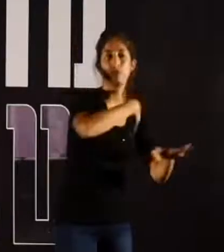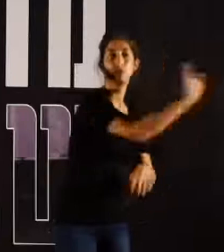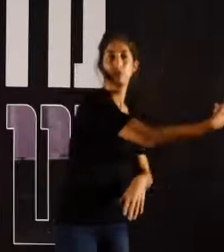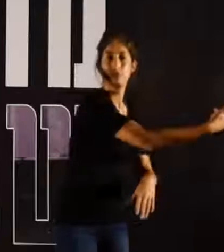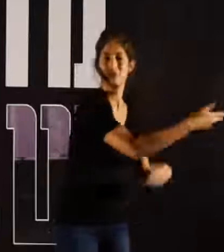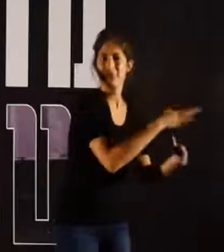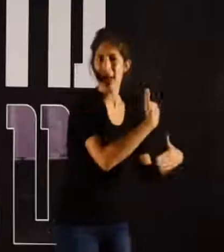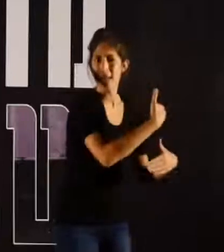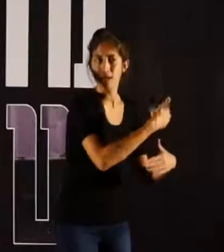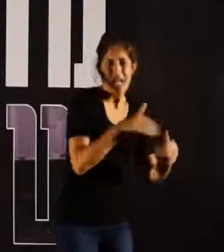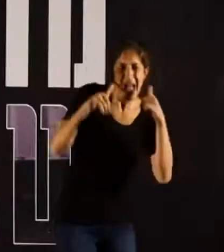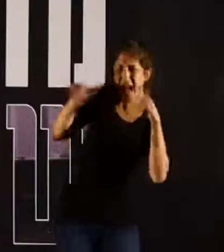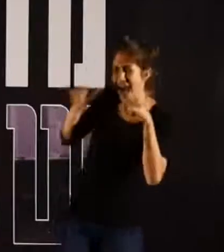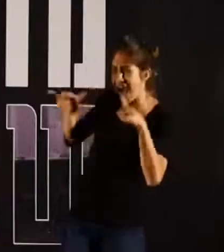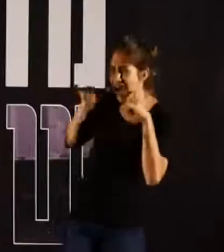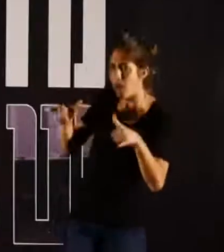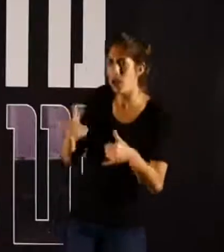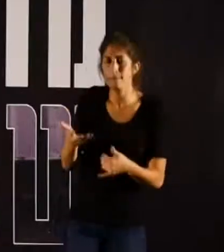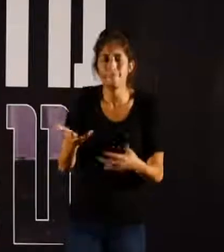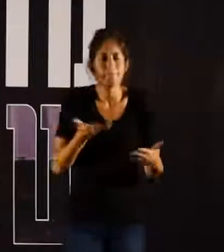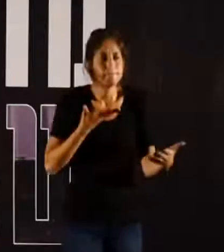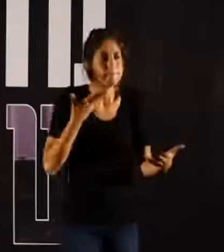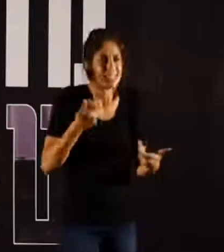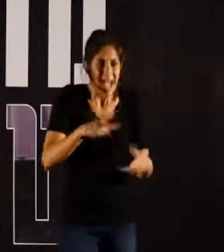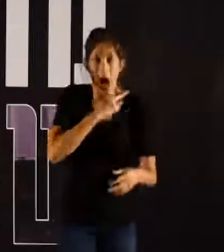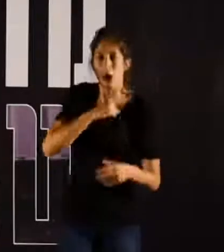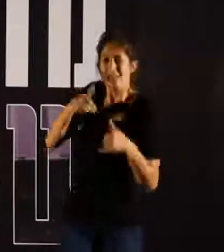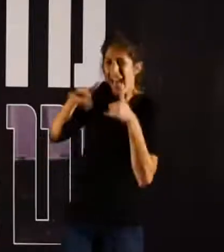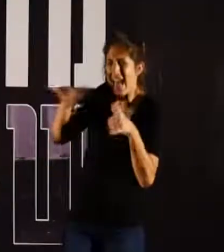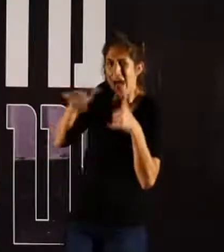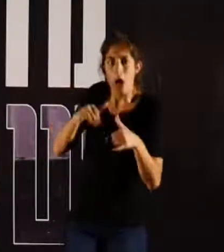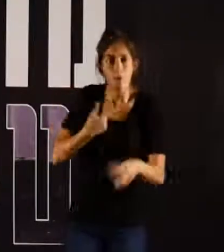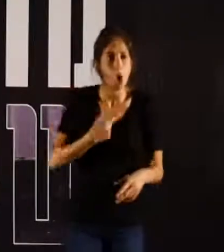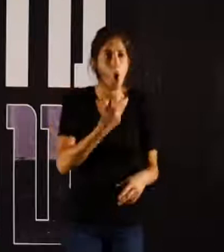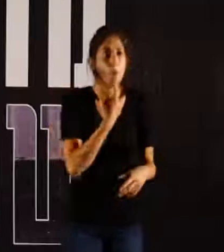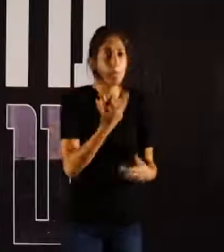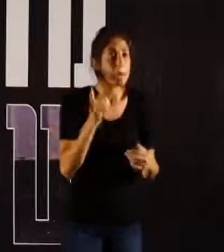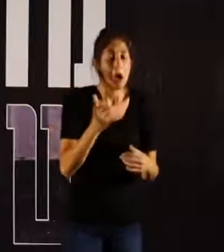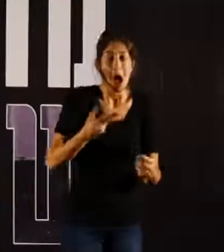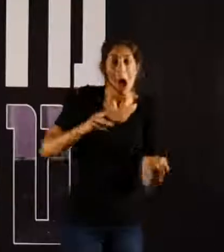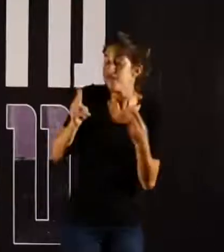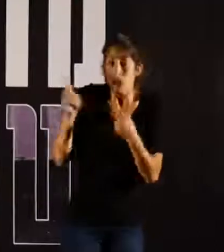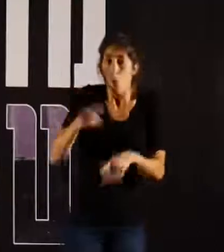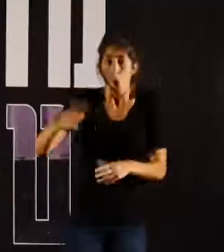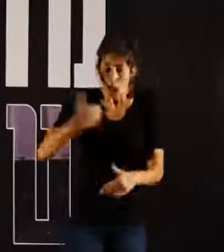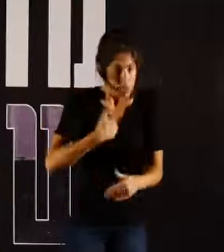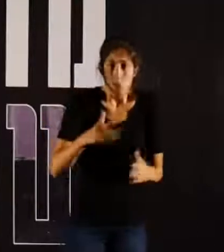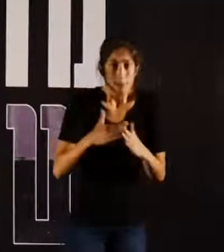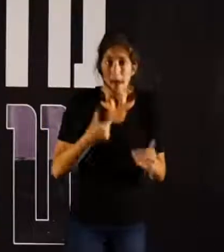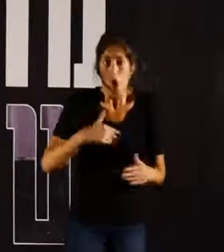הדלת צעקות באנגלית. הבטיחו לי שלא ייכנסו אליי, אל תיכנסו אליי הביתה.